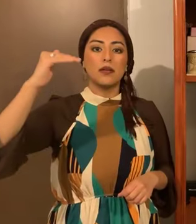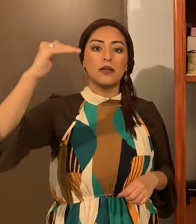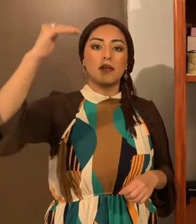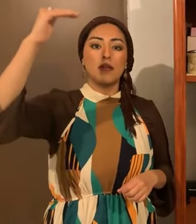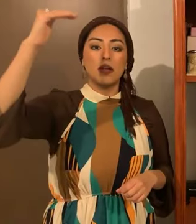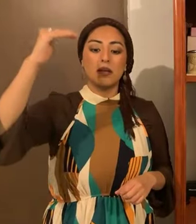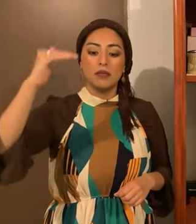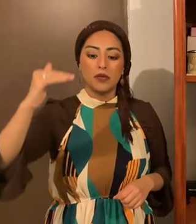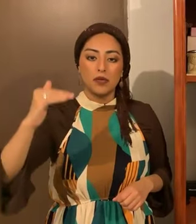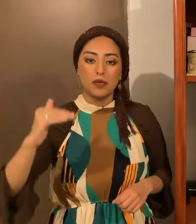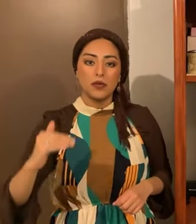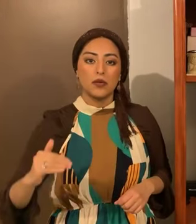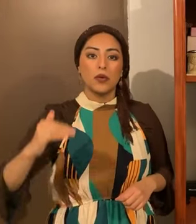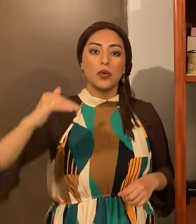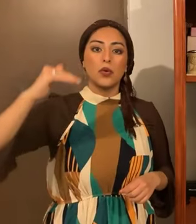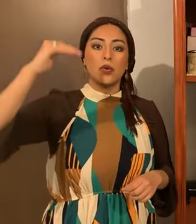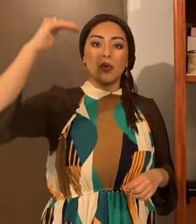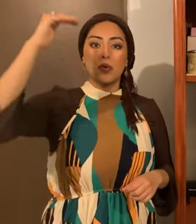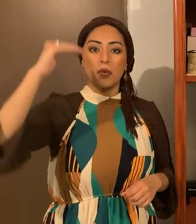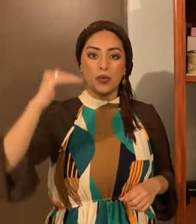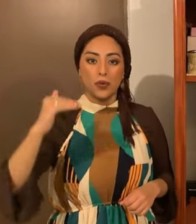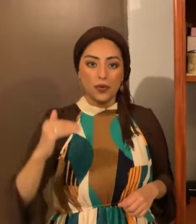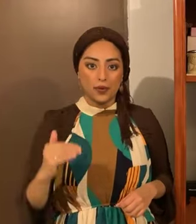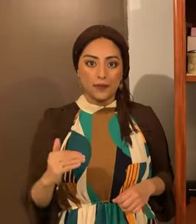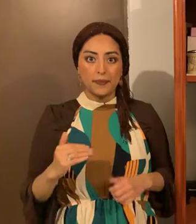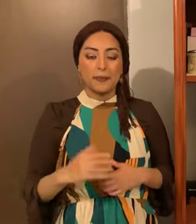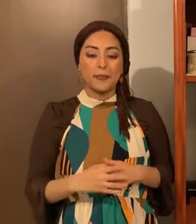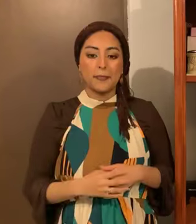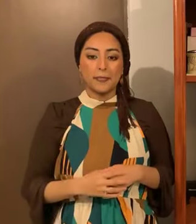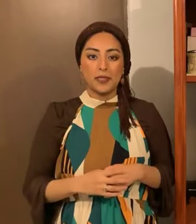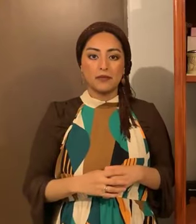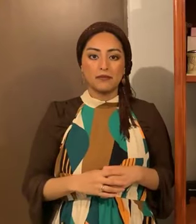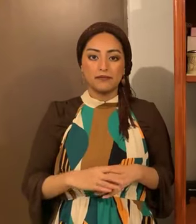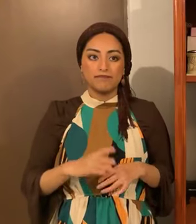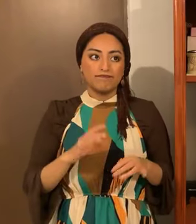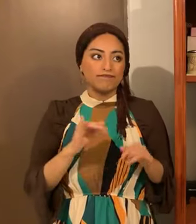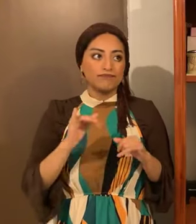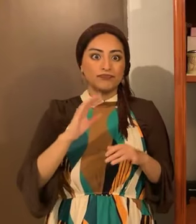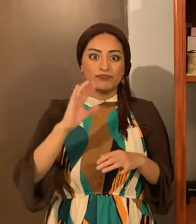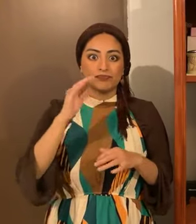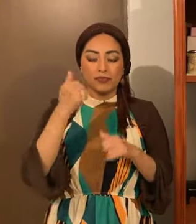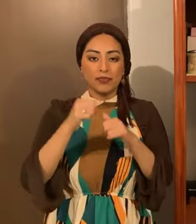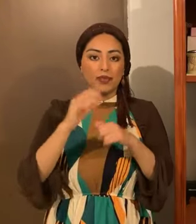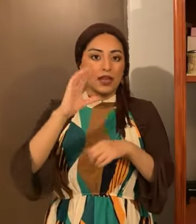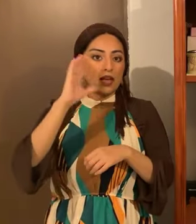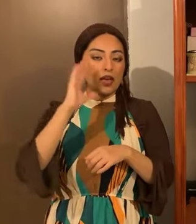embargo, en ese tiempo, estamos hablando de los tiempos del rey David,